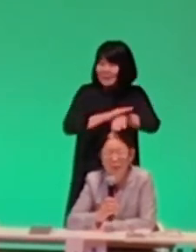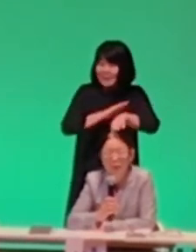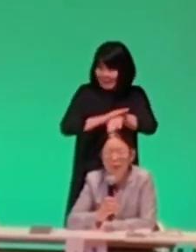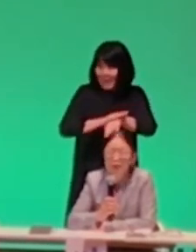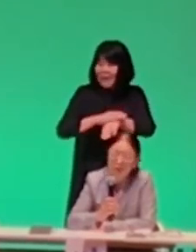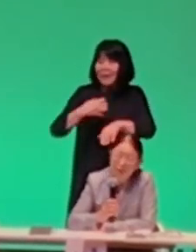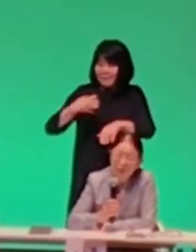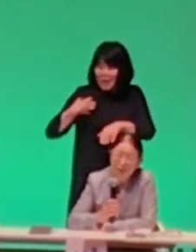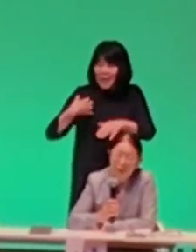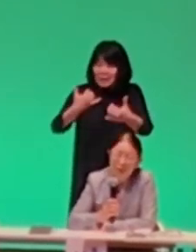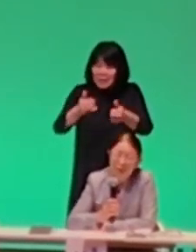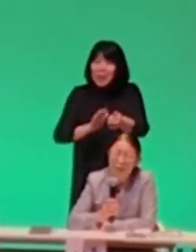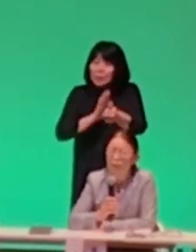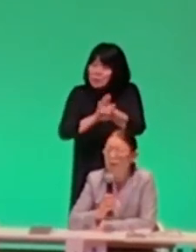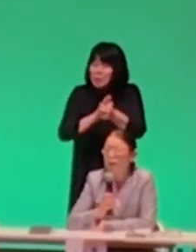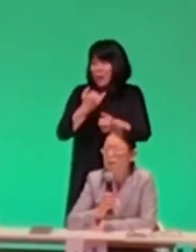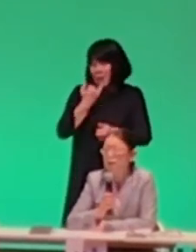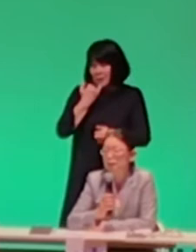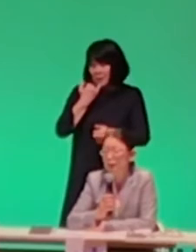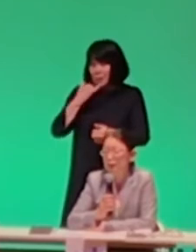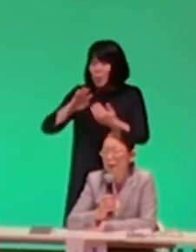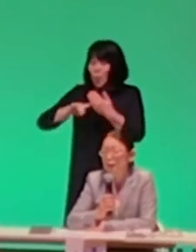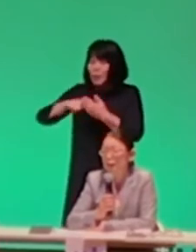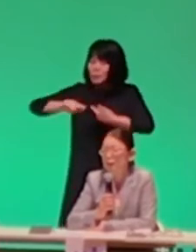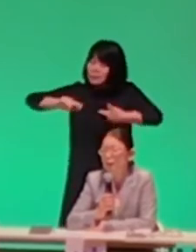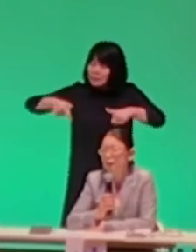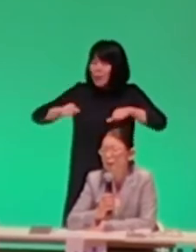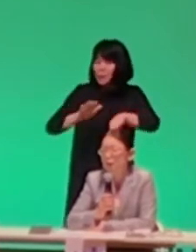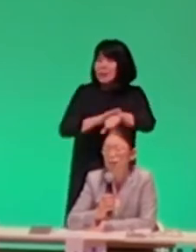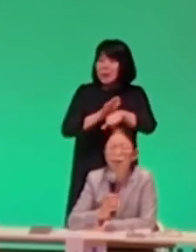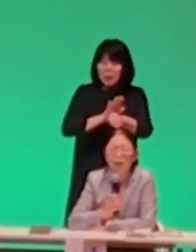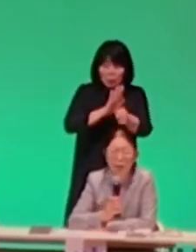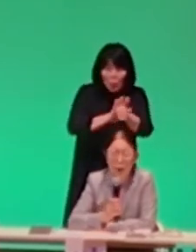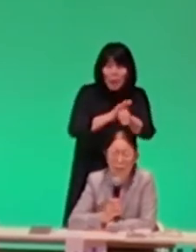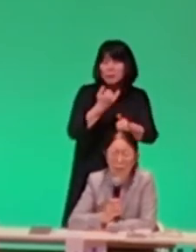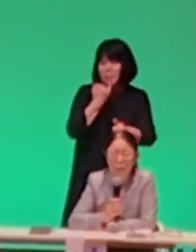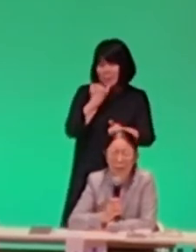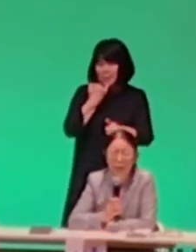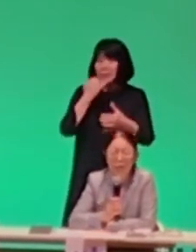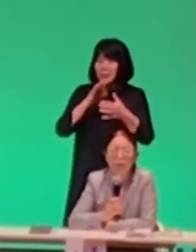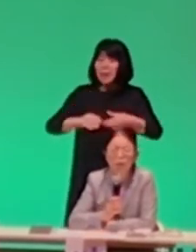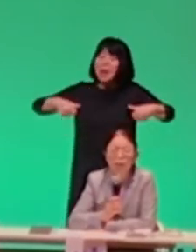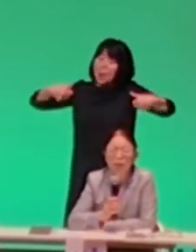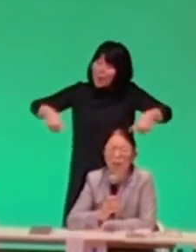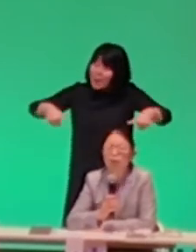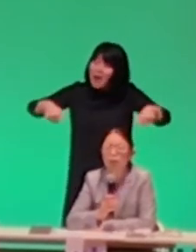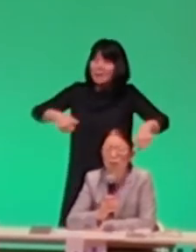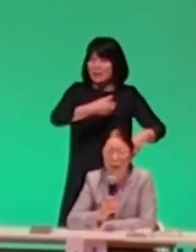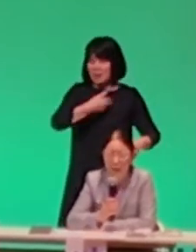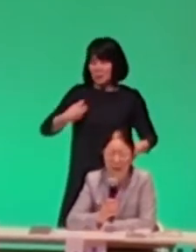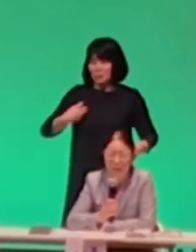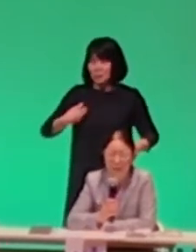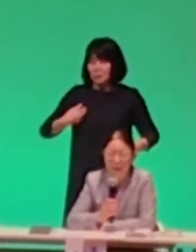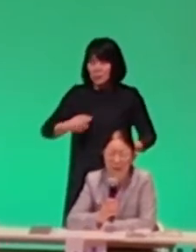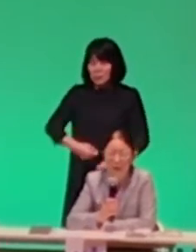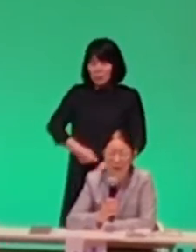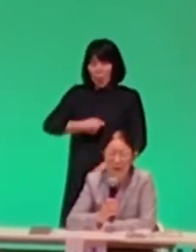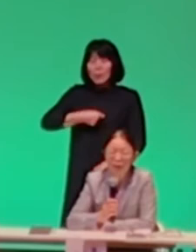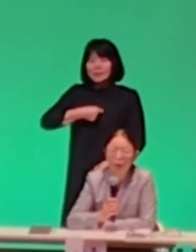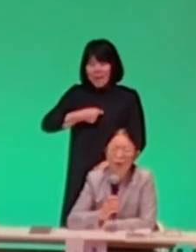る、違うやり方で貢献するんだから、それがちゃんとフェアに公正に評価をされ